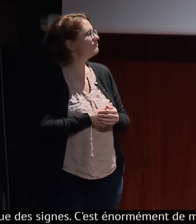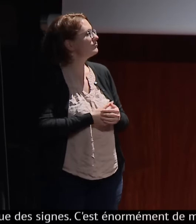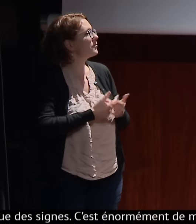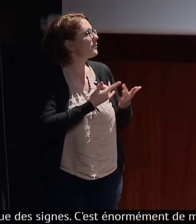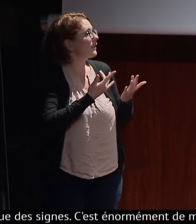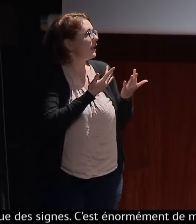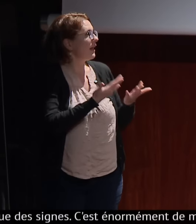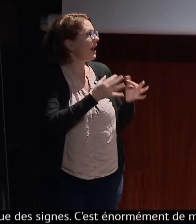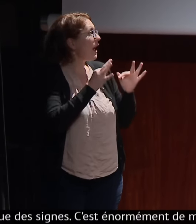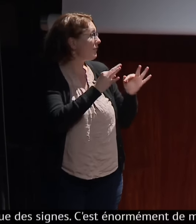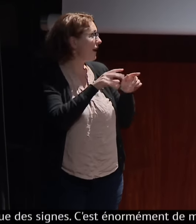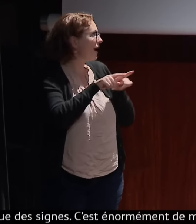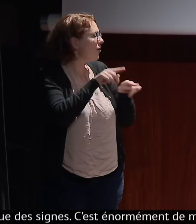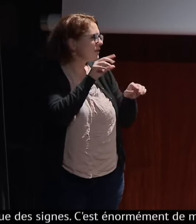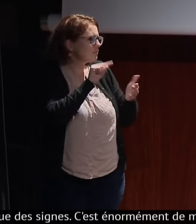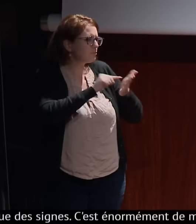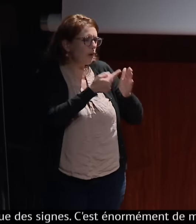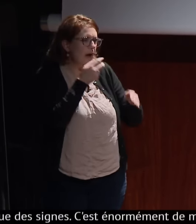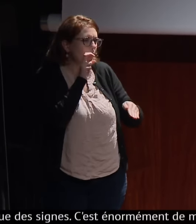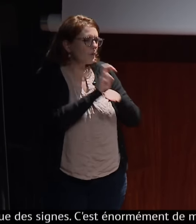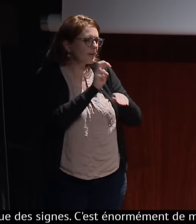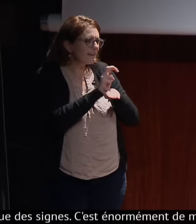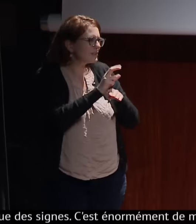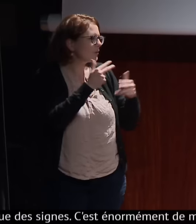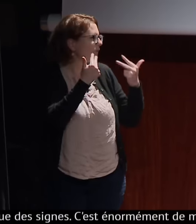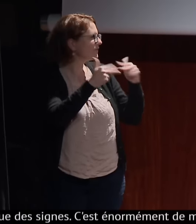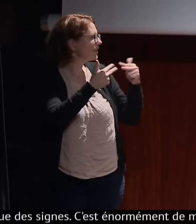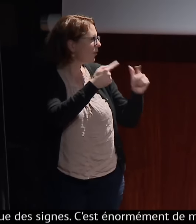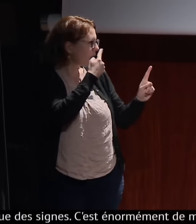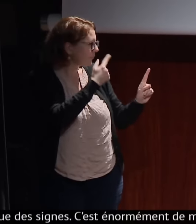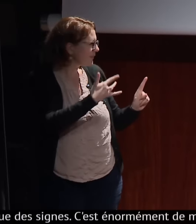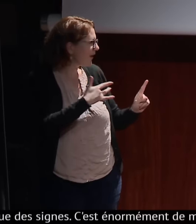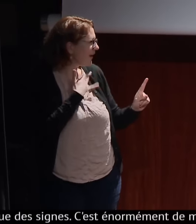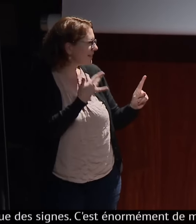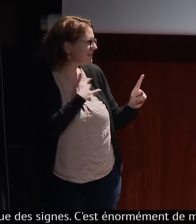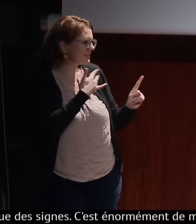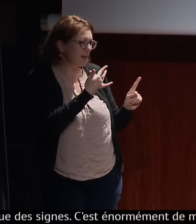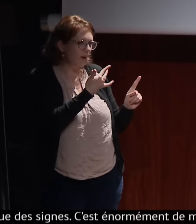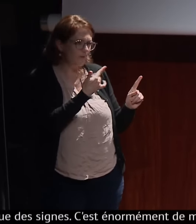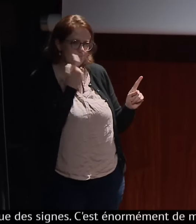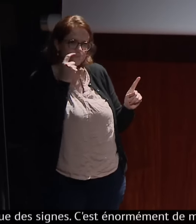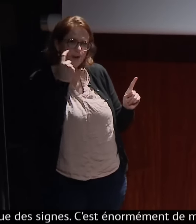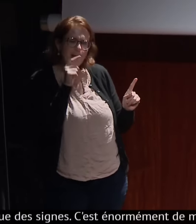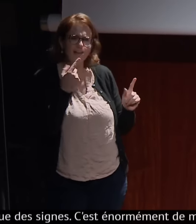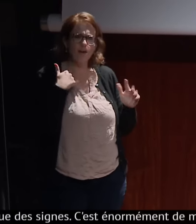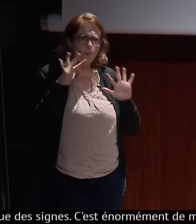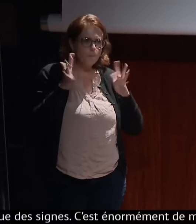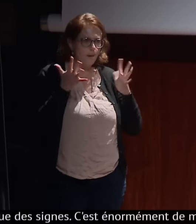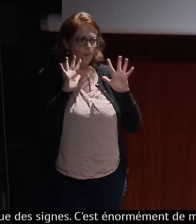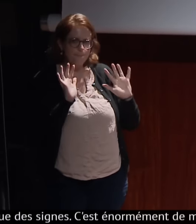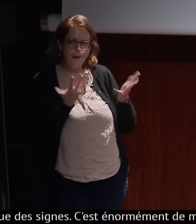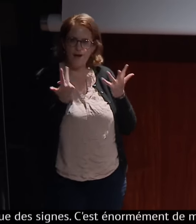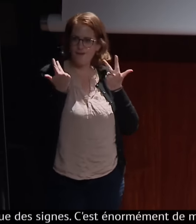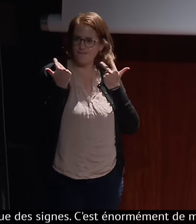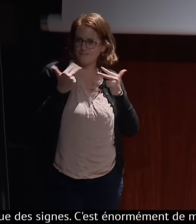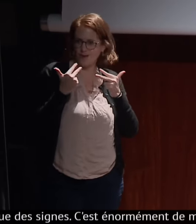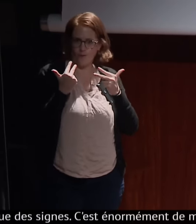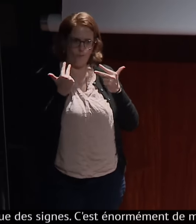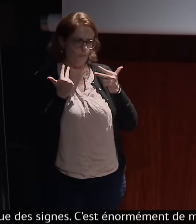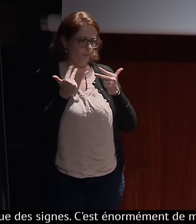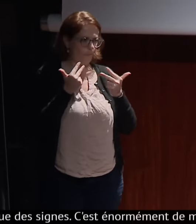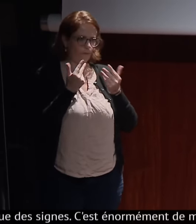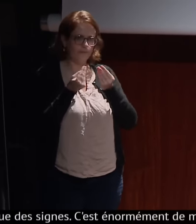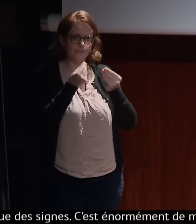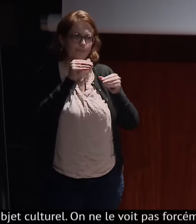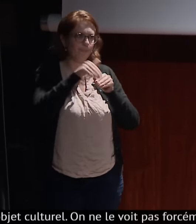c'est bien d'en avoir conscience. Et puis, c'est vrai que c'était intéressant qu'on a commencé à aborder la conservation